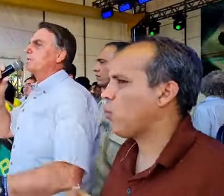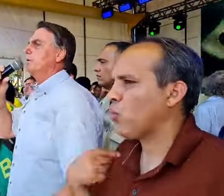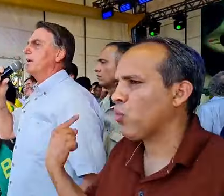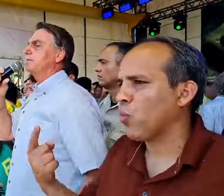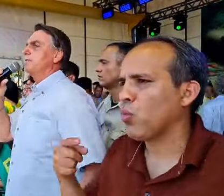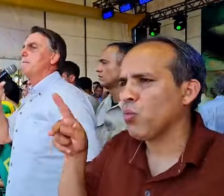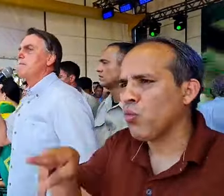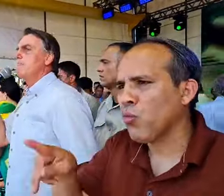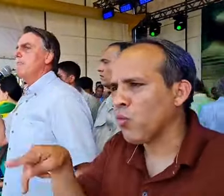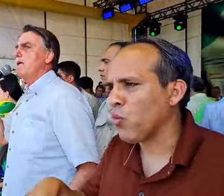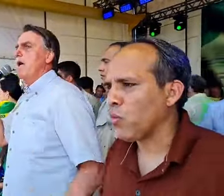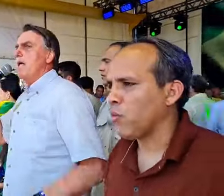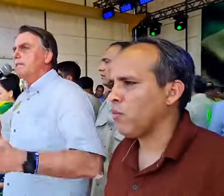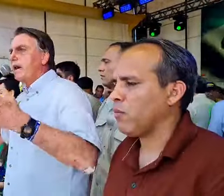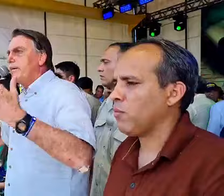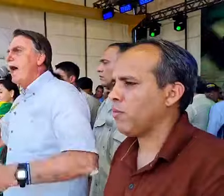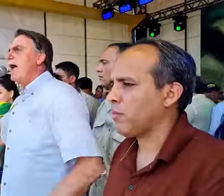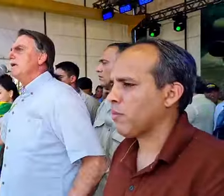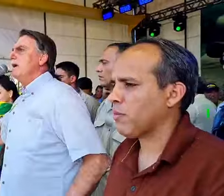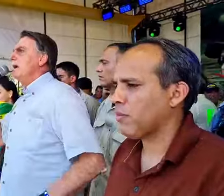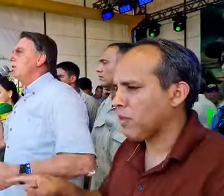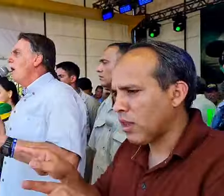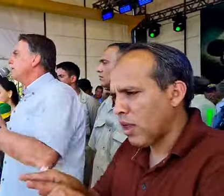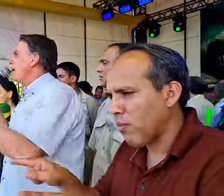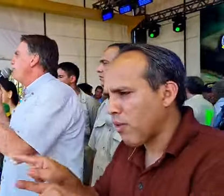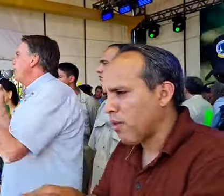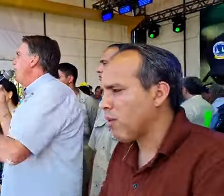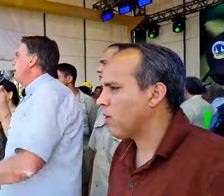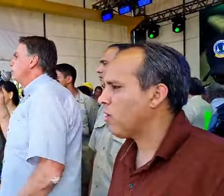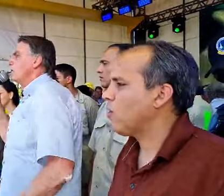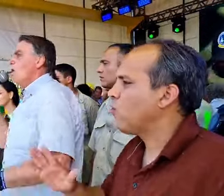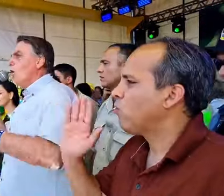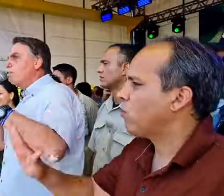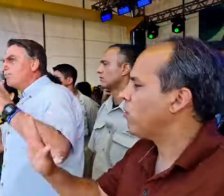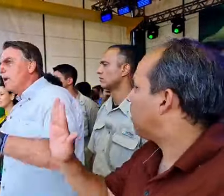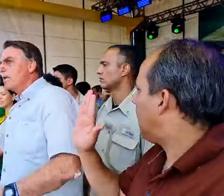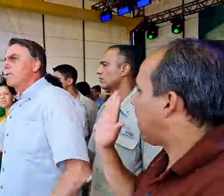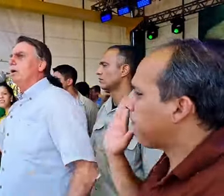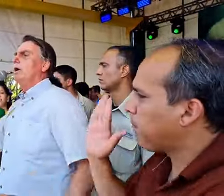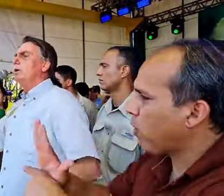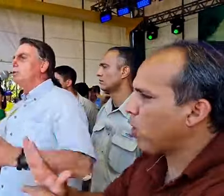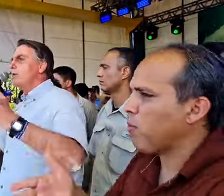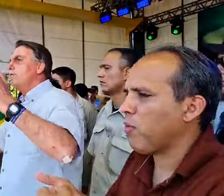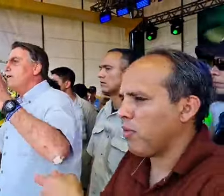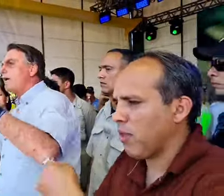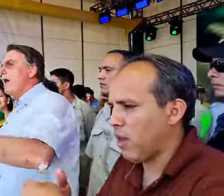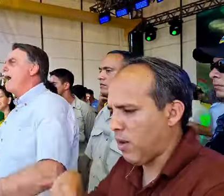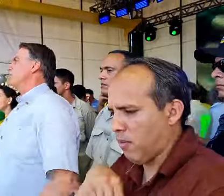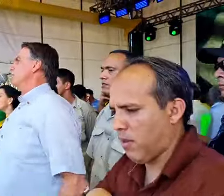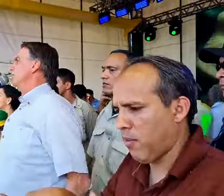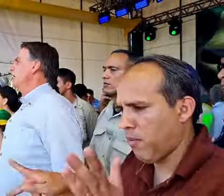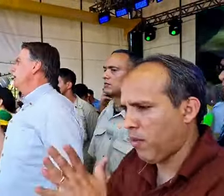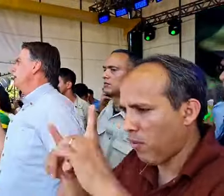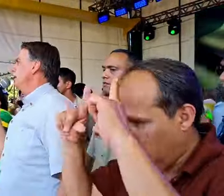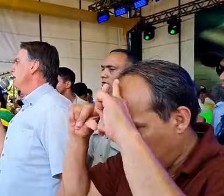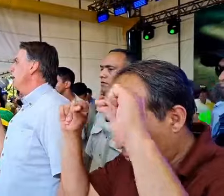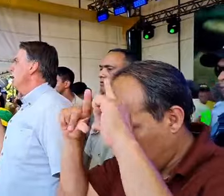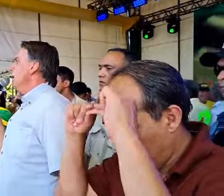Os nossos professores. Também nós apoiamos o piso dos